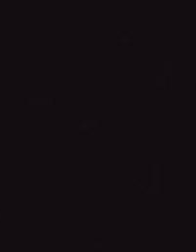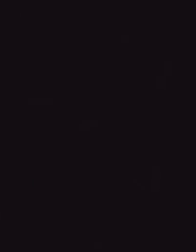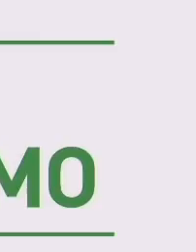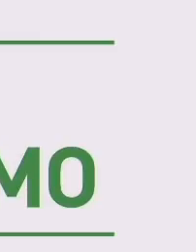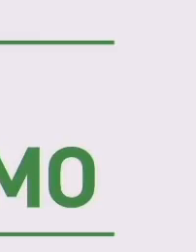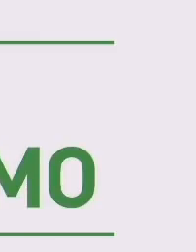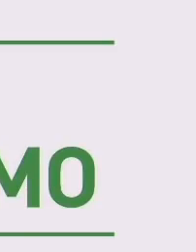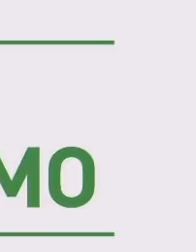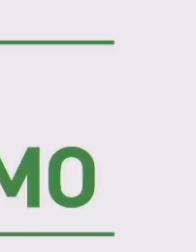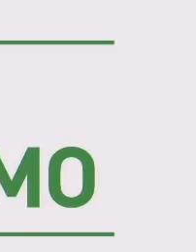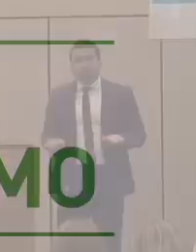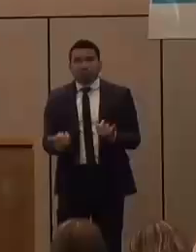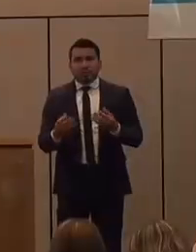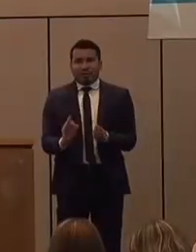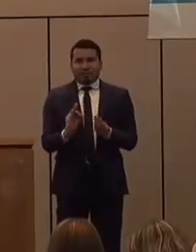este país